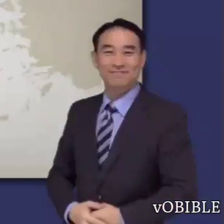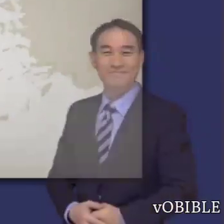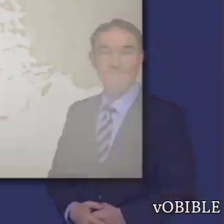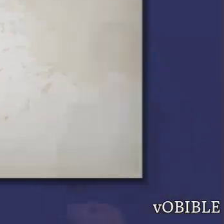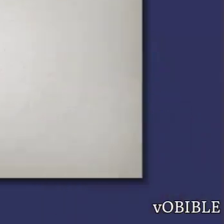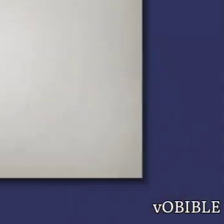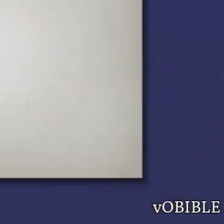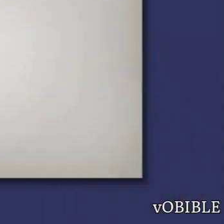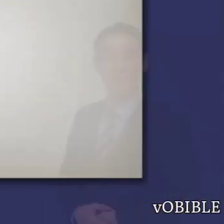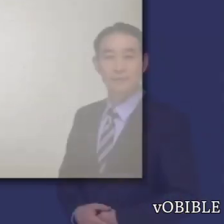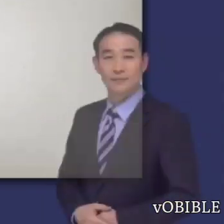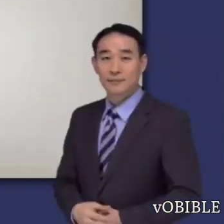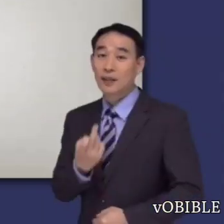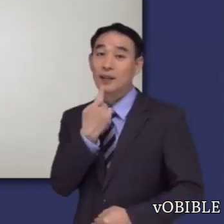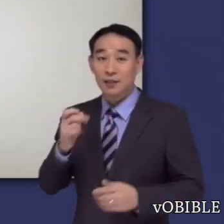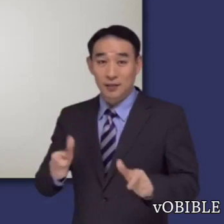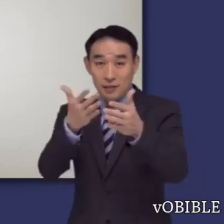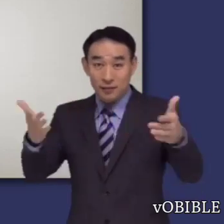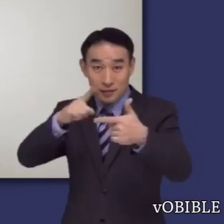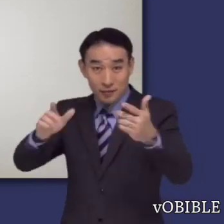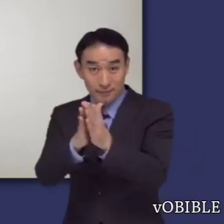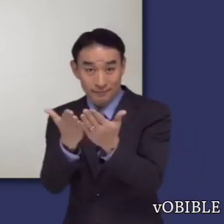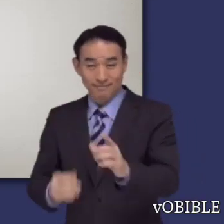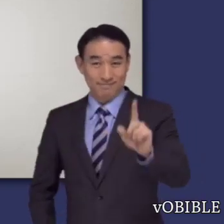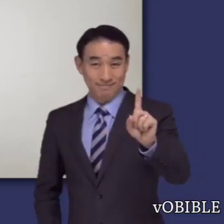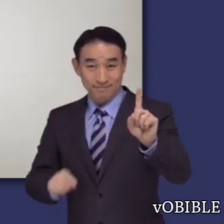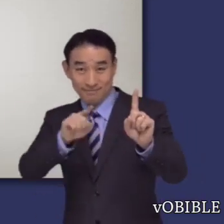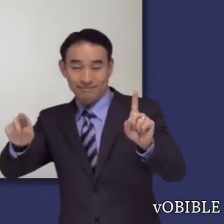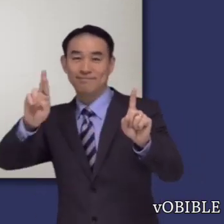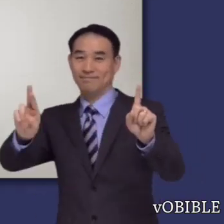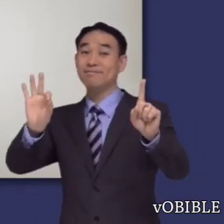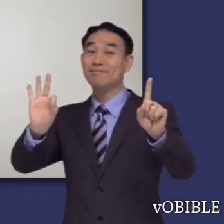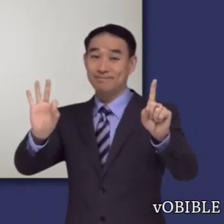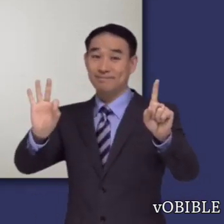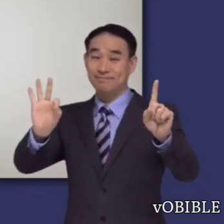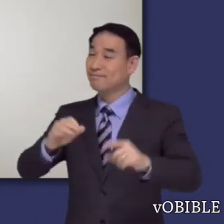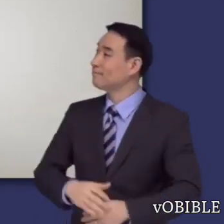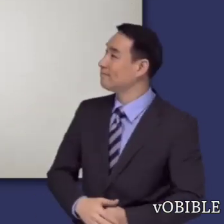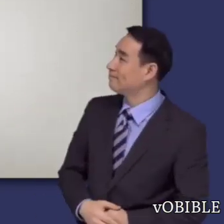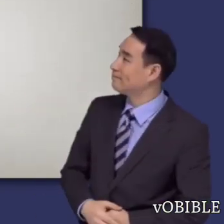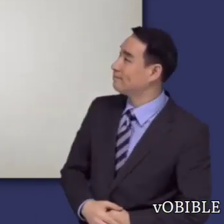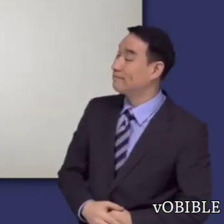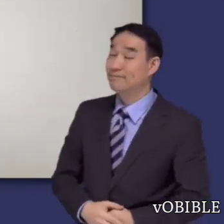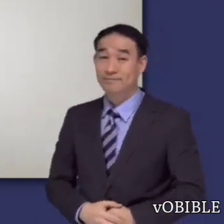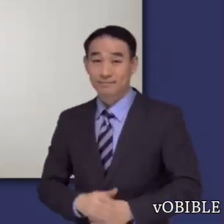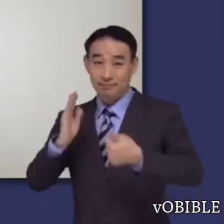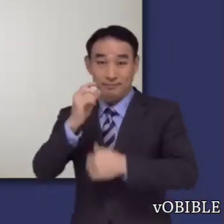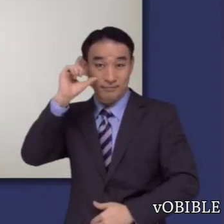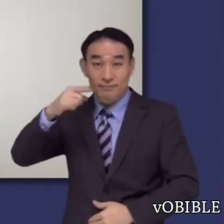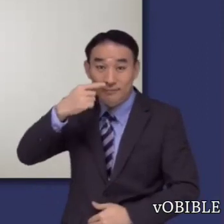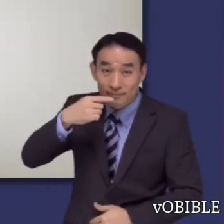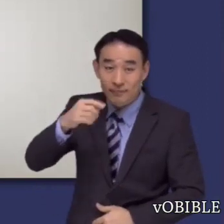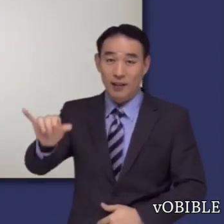众。哥林多后书一共有13章。第一章，保罗说，耶